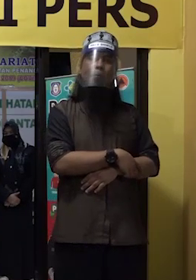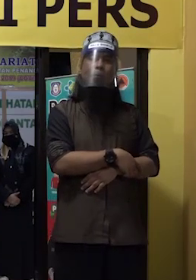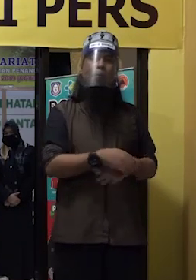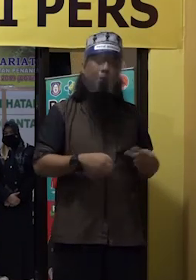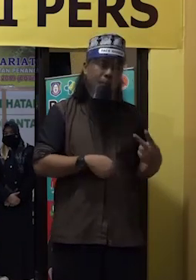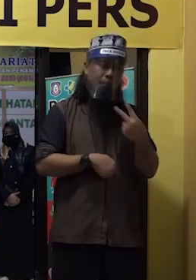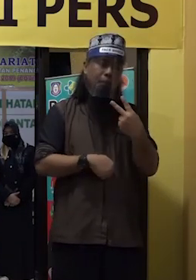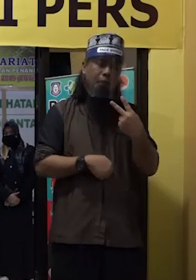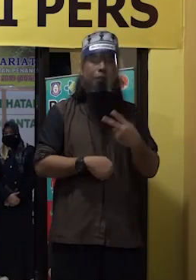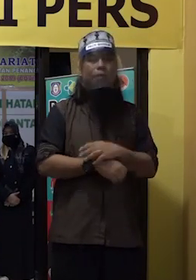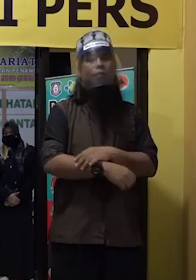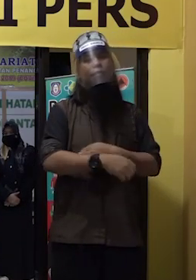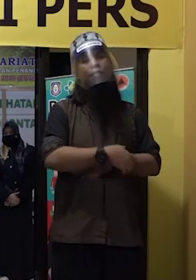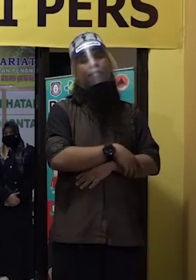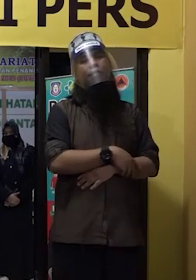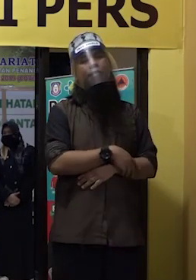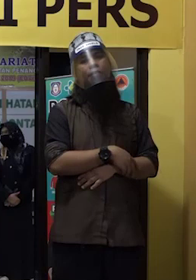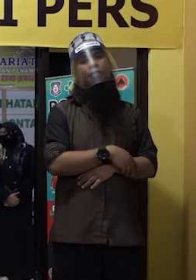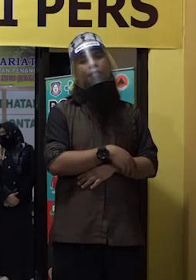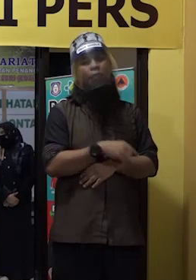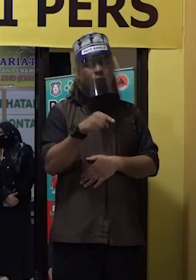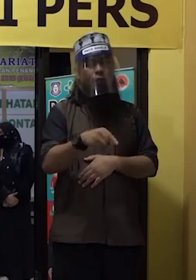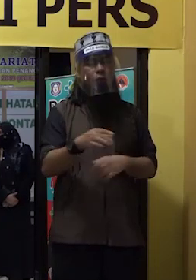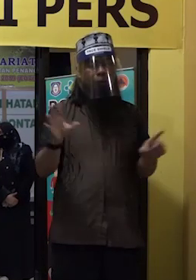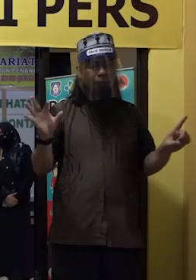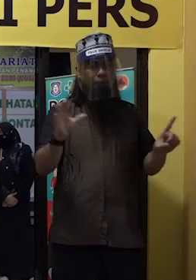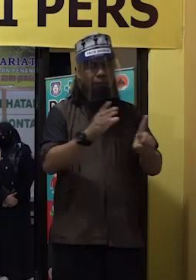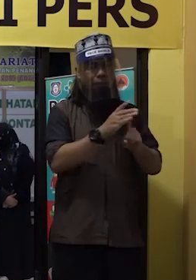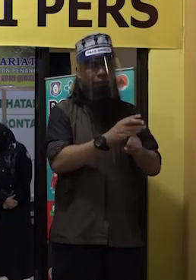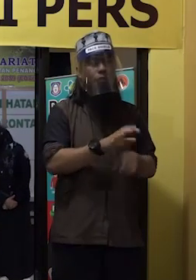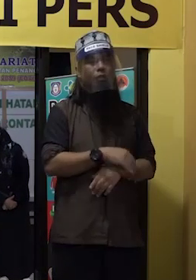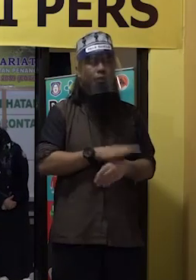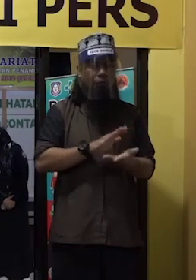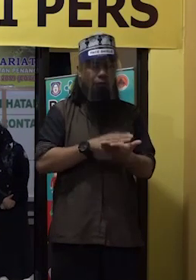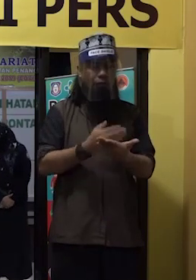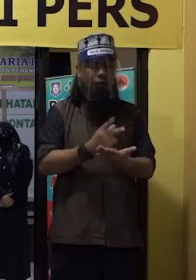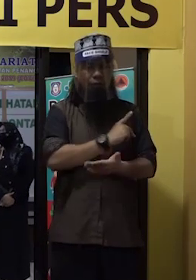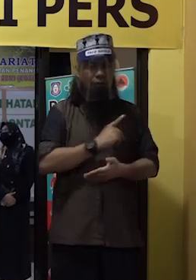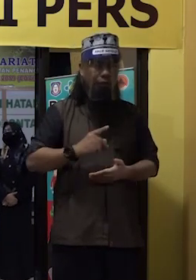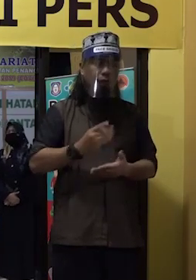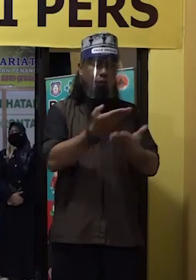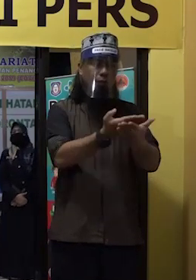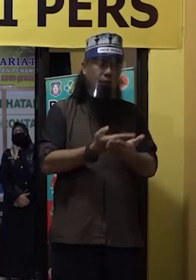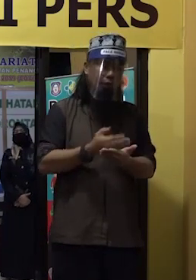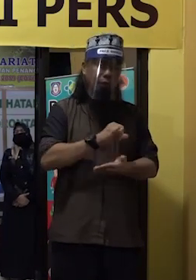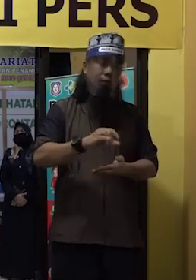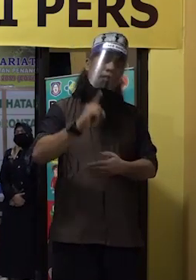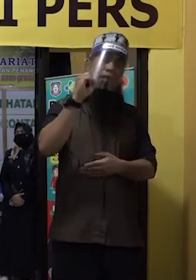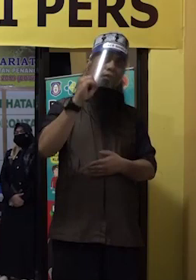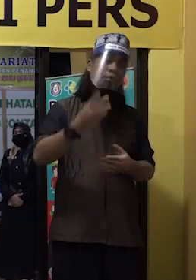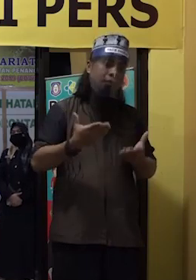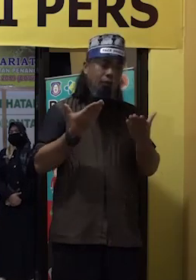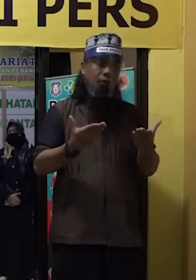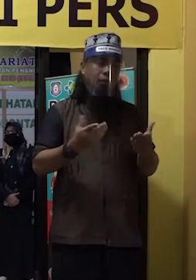bersih. Kemudian lakukan perilaku hidup bersih dan sehat, ya. Menjaga